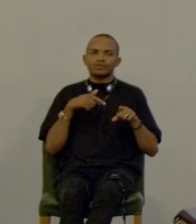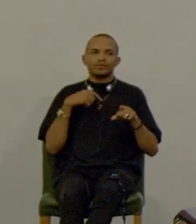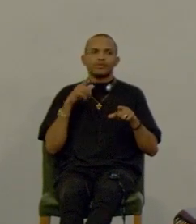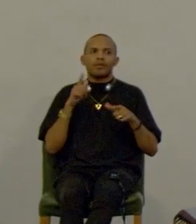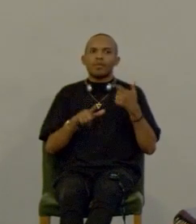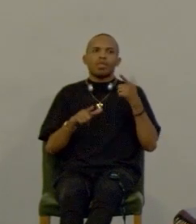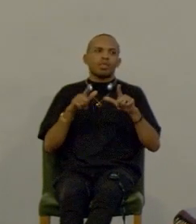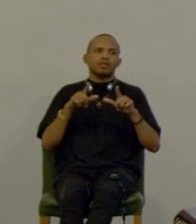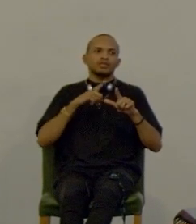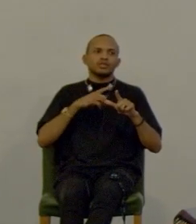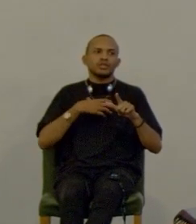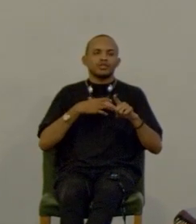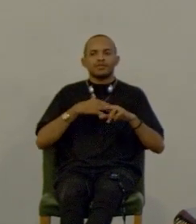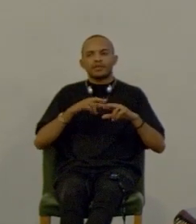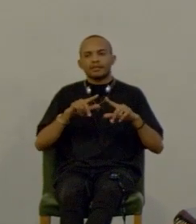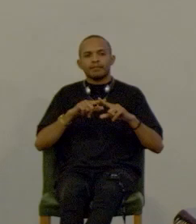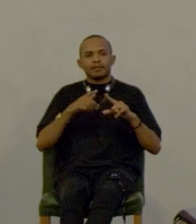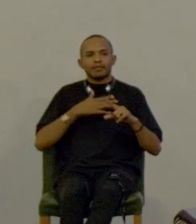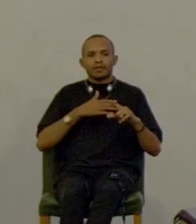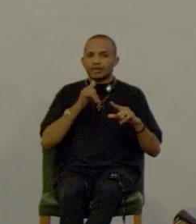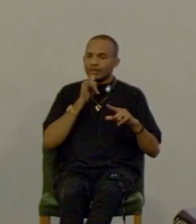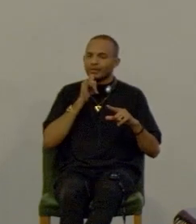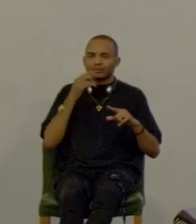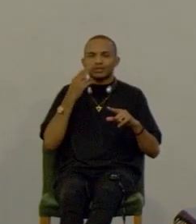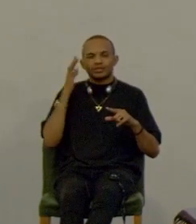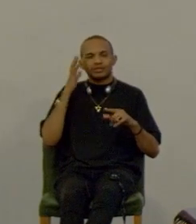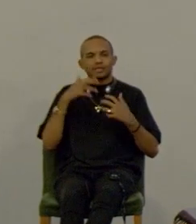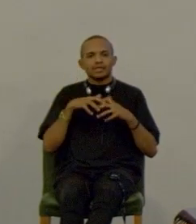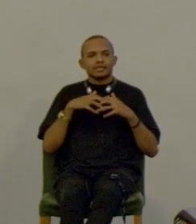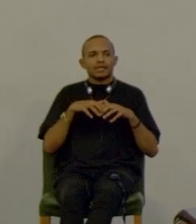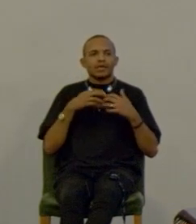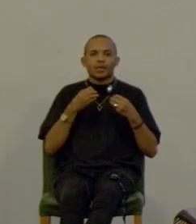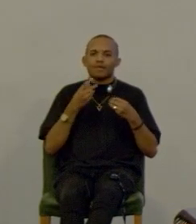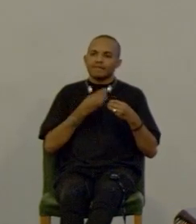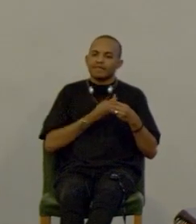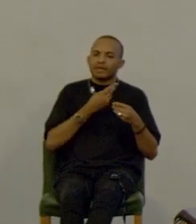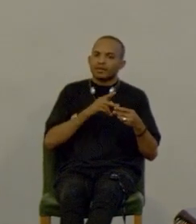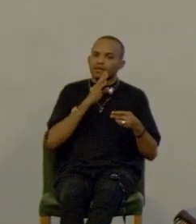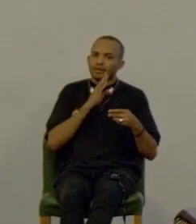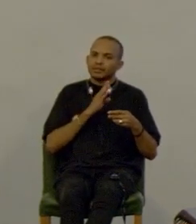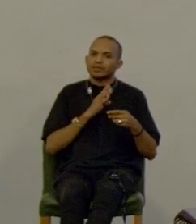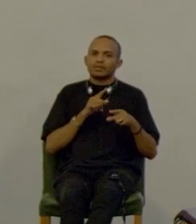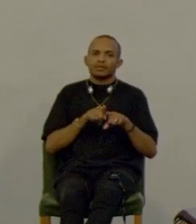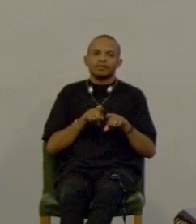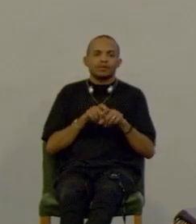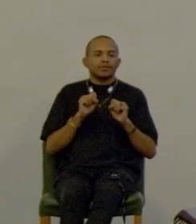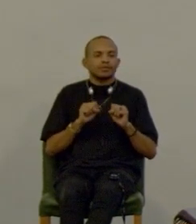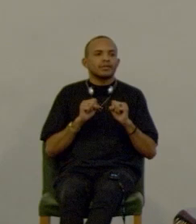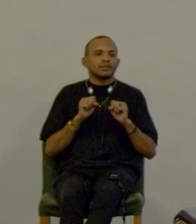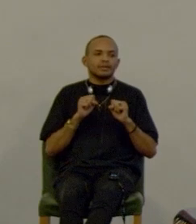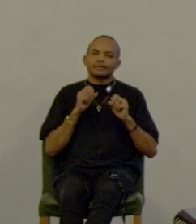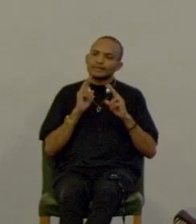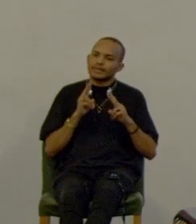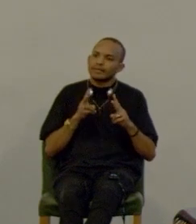inteiro de maneiras diferentes. Mas no meu caso, eu não conseguiria pensar, né, o fato de viver no Brasil, de estar aqui no Brasil e de poder tá o